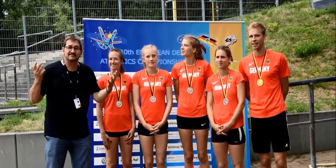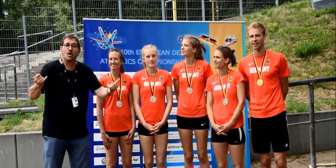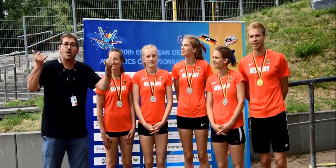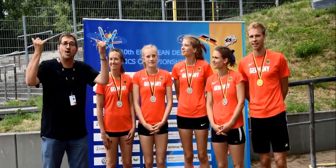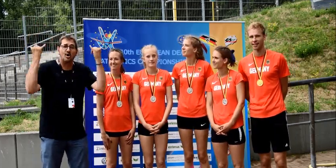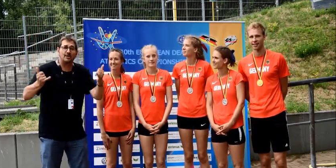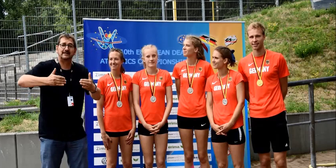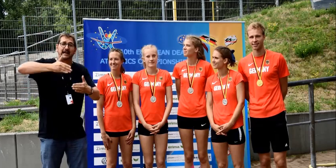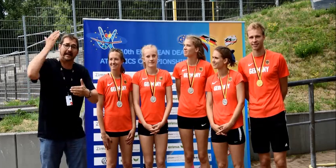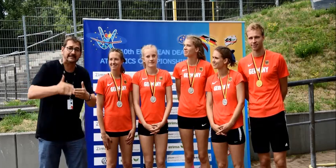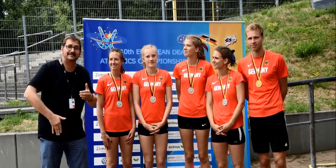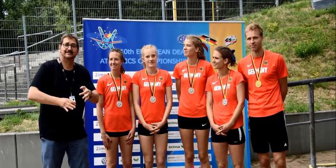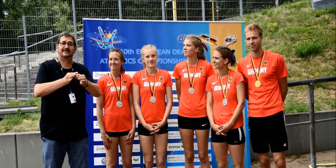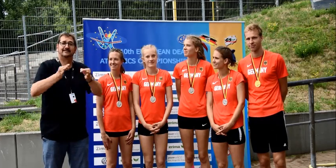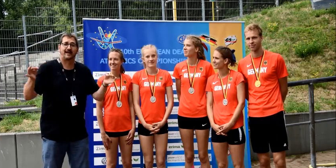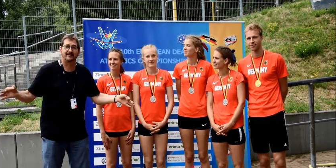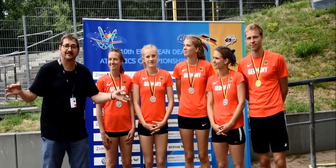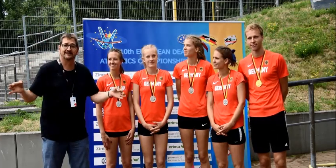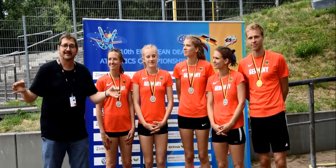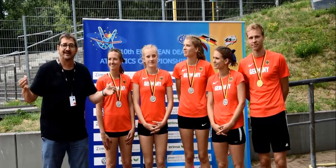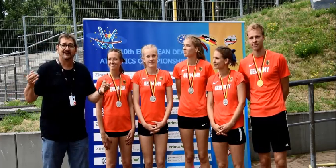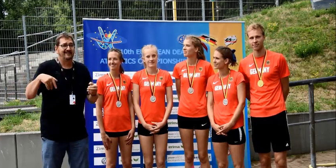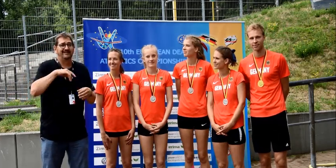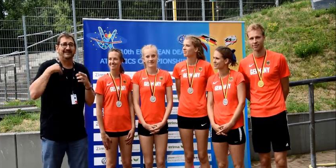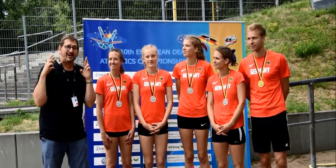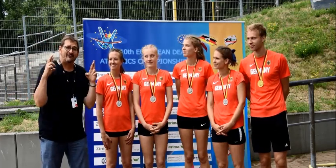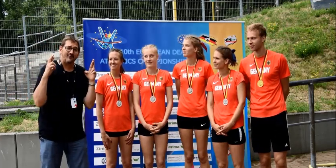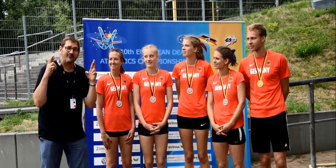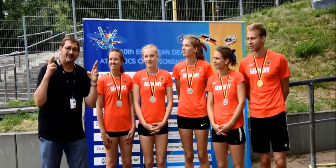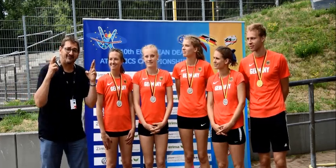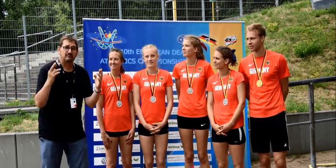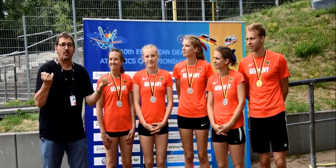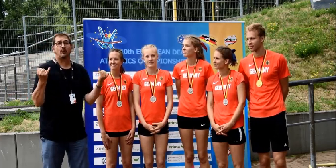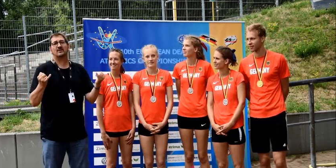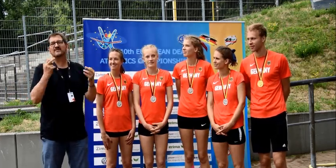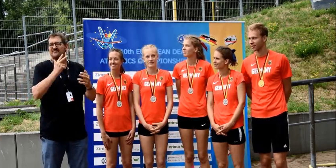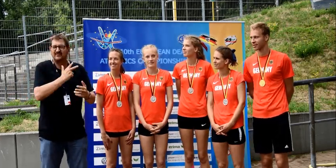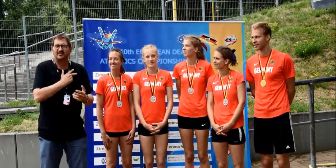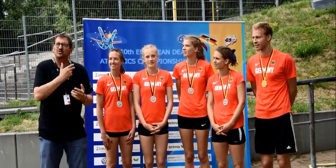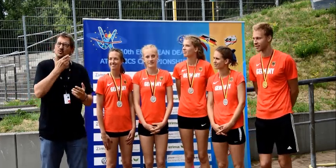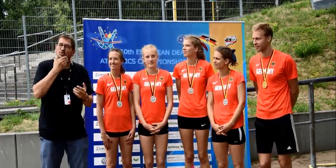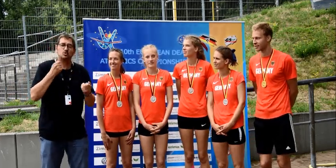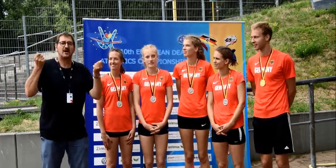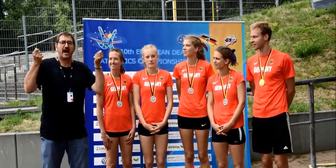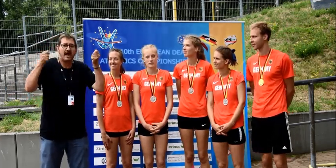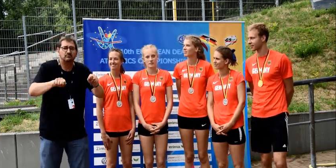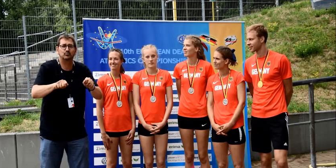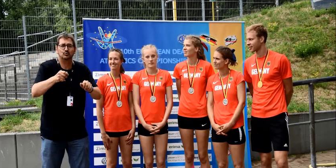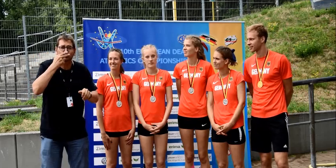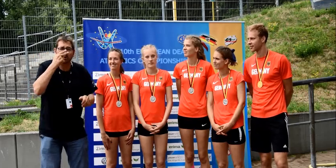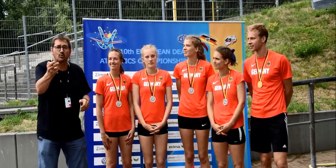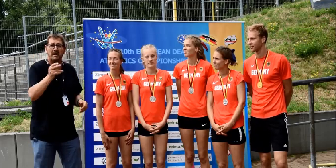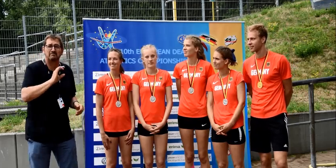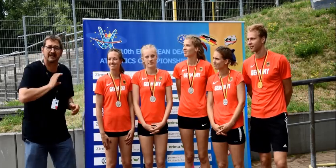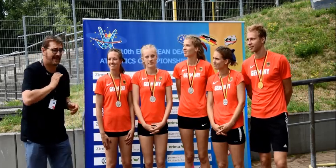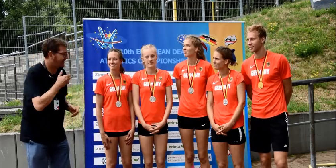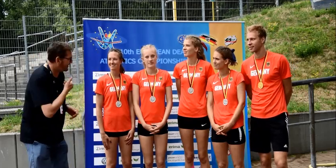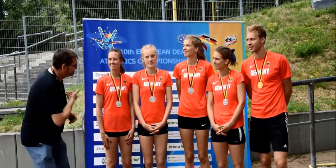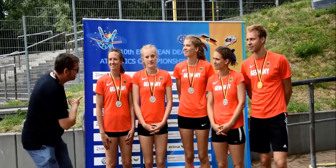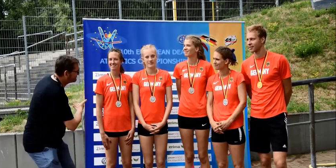Hallo zusammen. Heute, am letzten Tag der Europameisterschaft, ein wirklich, wirklich super, super schöner Abschluss.